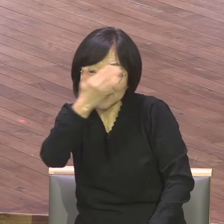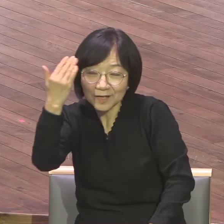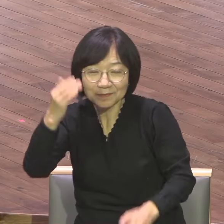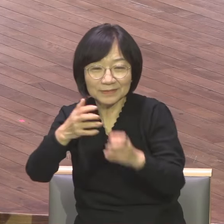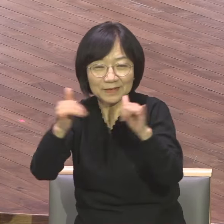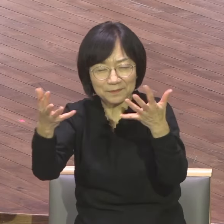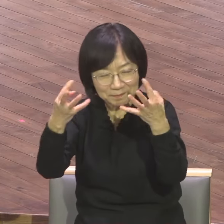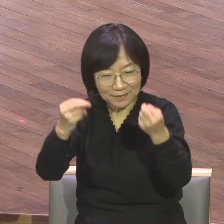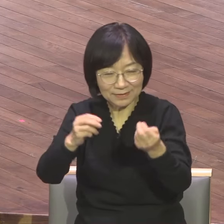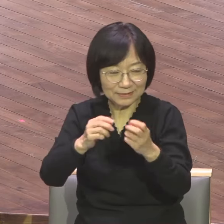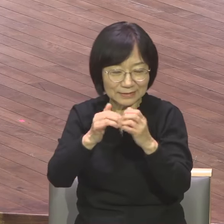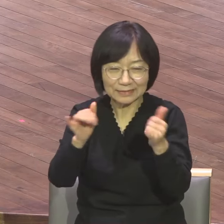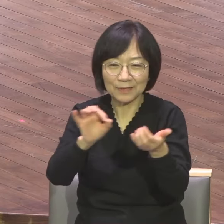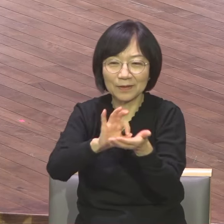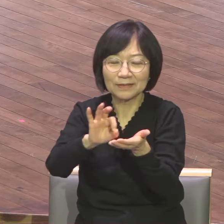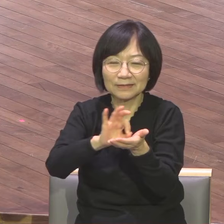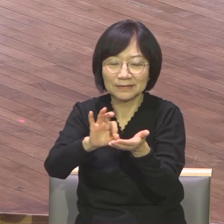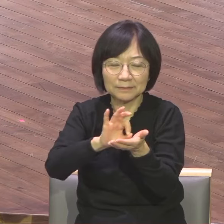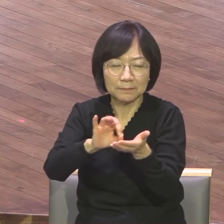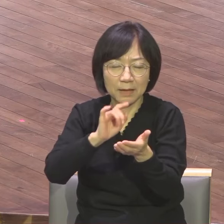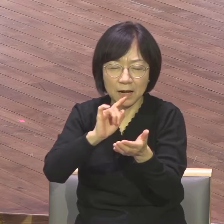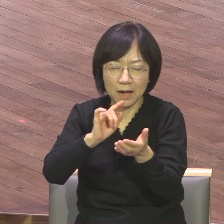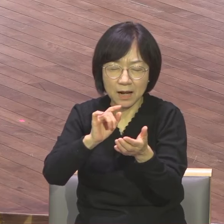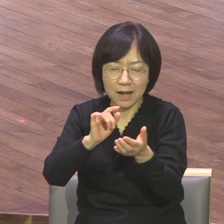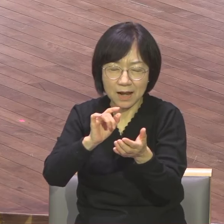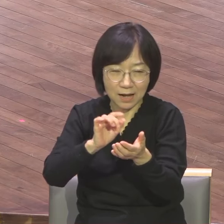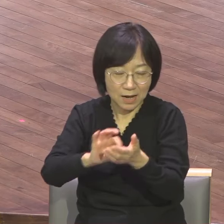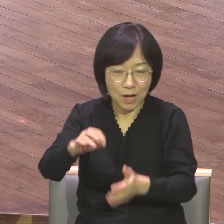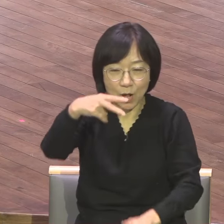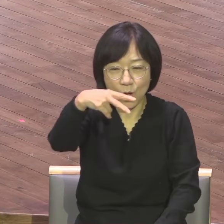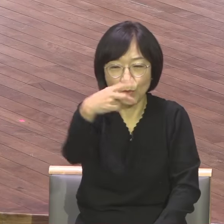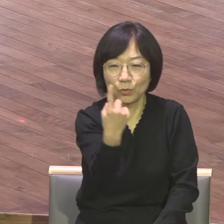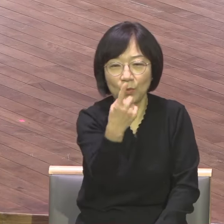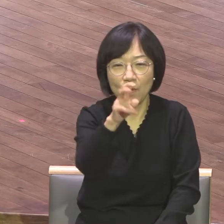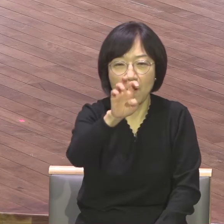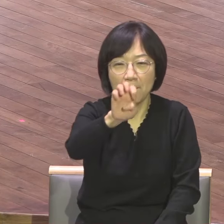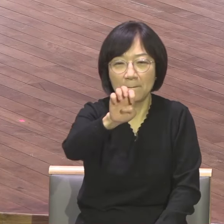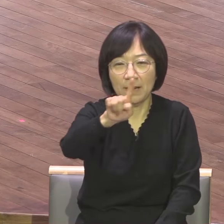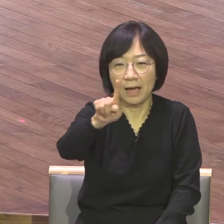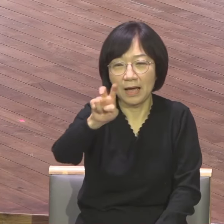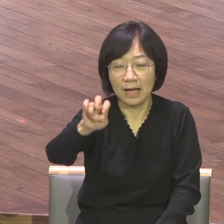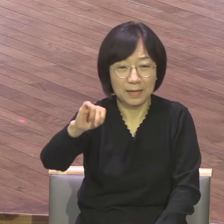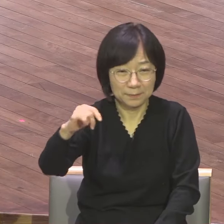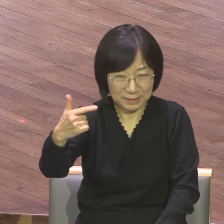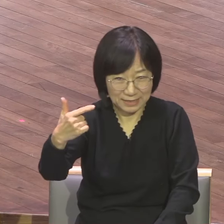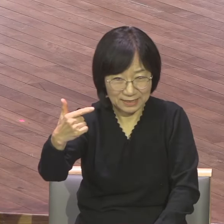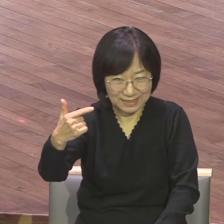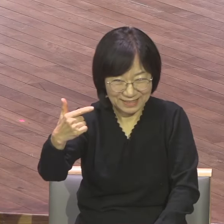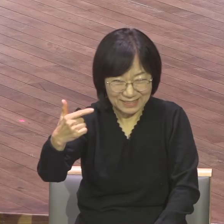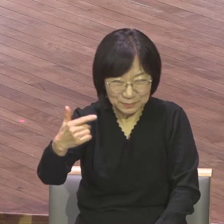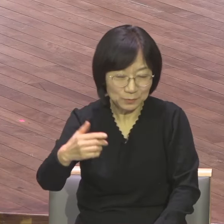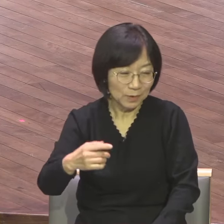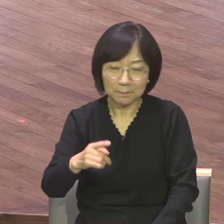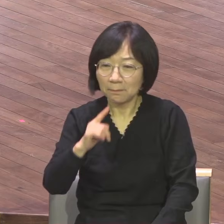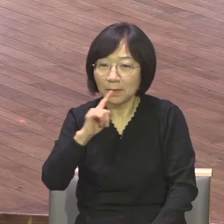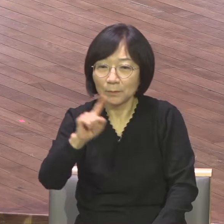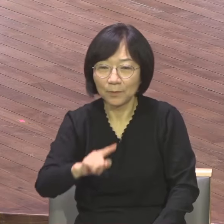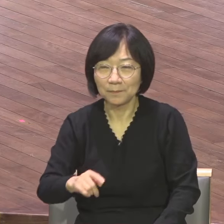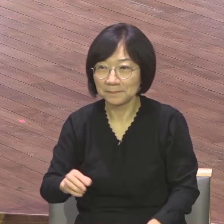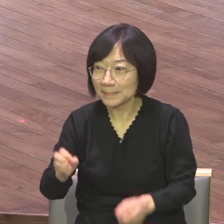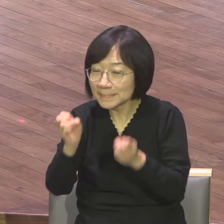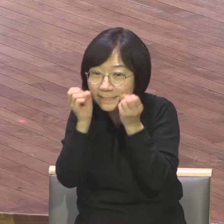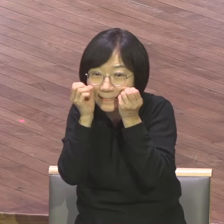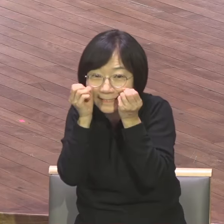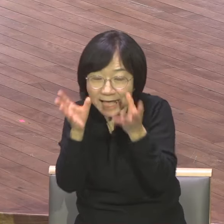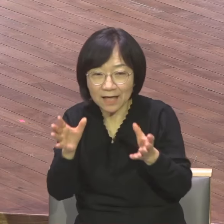하나가 뭐냐? 도파민 돈다. 그런 표현 말이에요. 도파민을 뭐요? 새롭고 재미있는